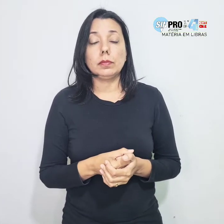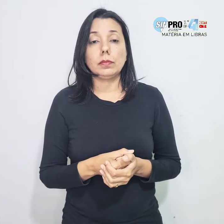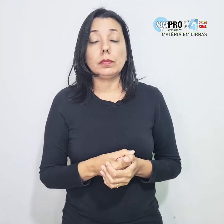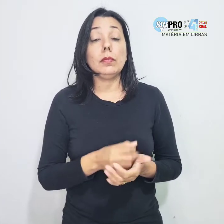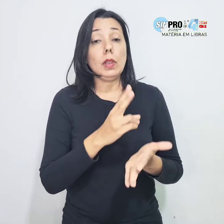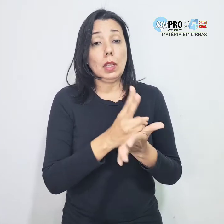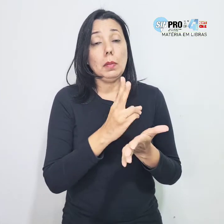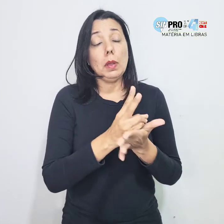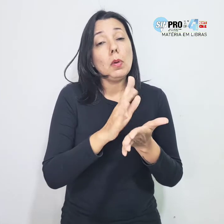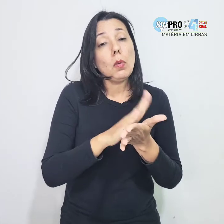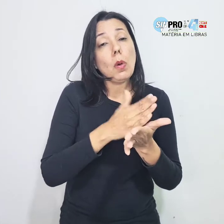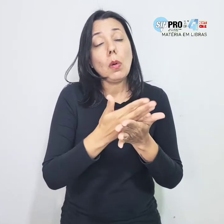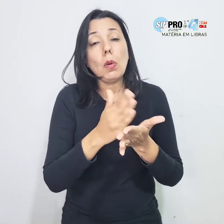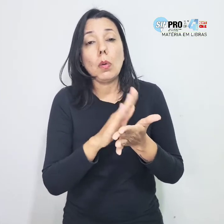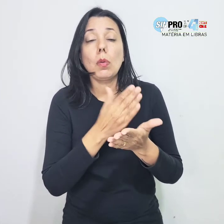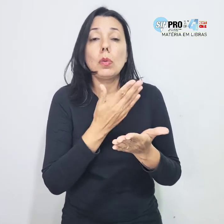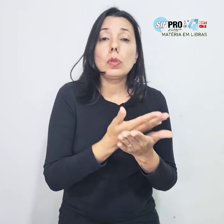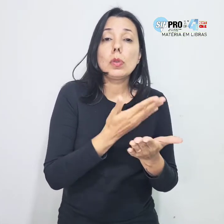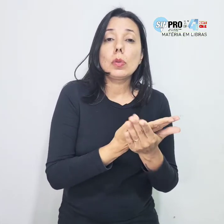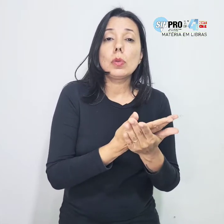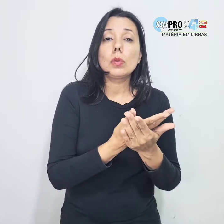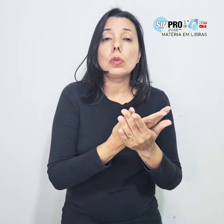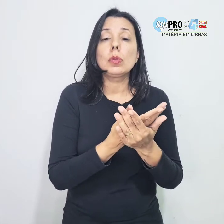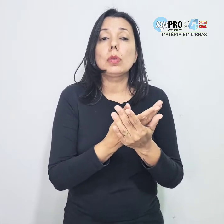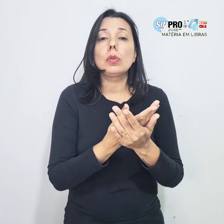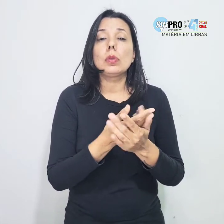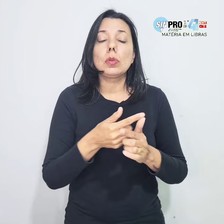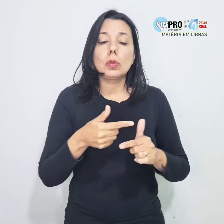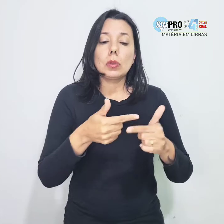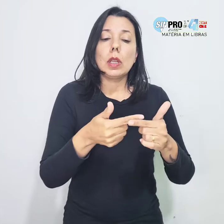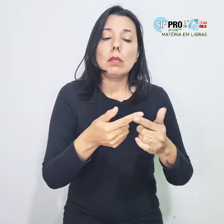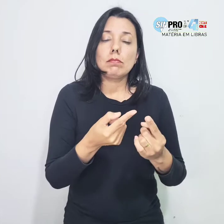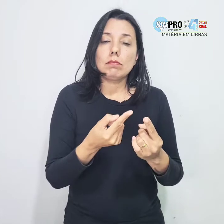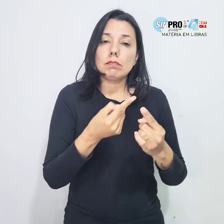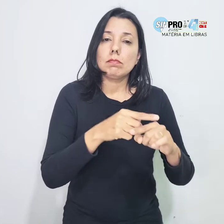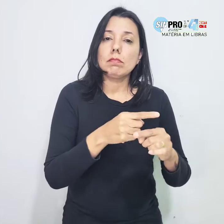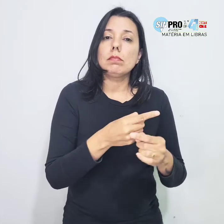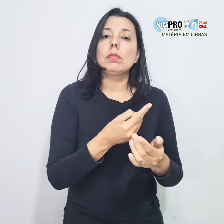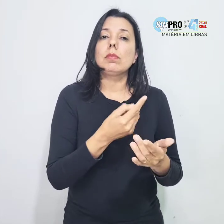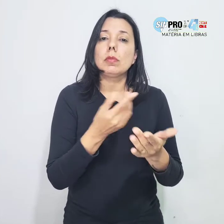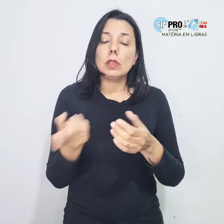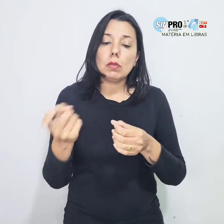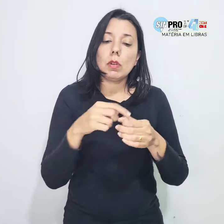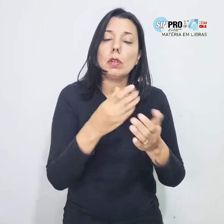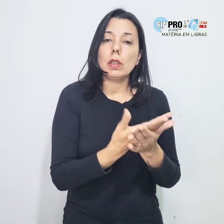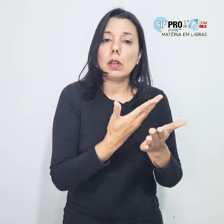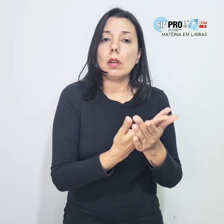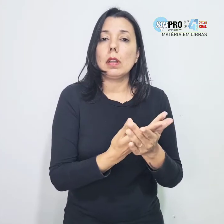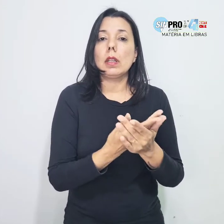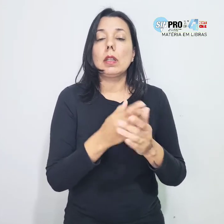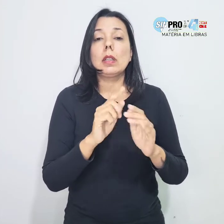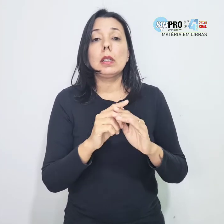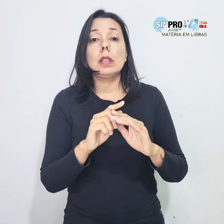Mesmo com alguns estudos defendendo a reabertura de instituições de ensino, há relatos de surtos em escolas pelo